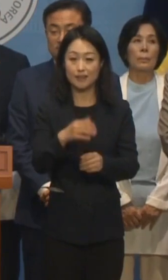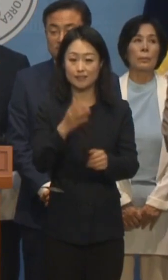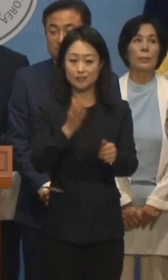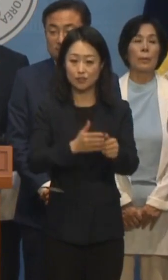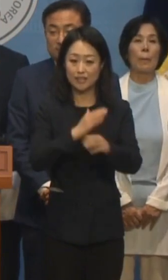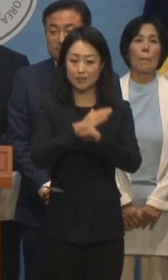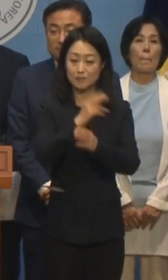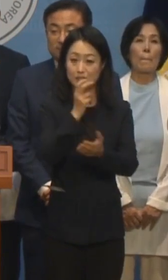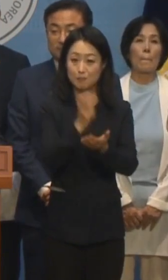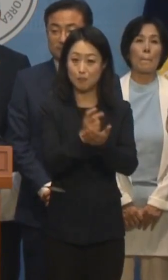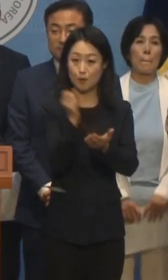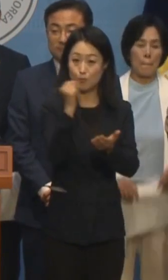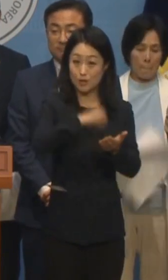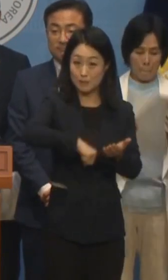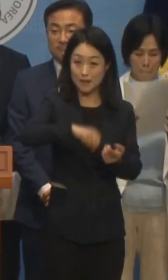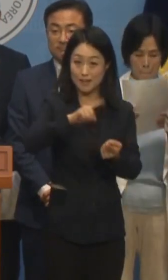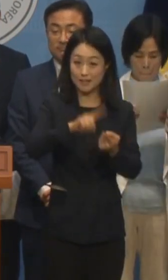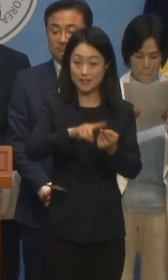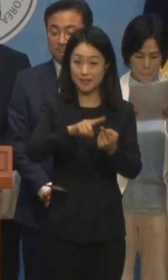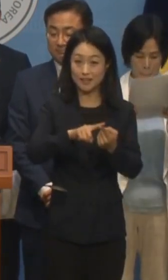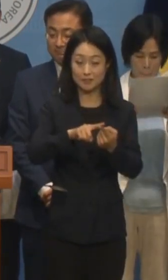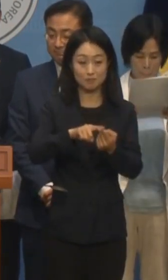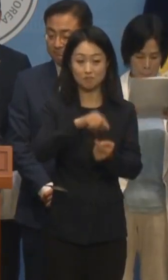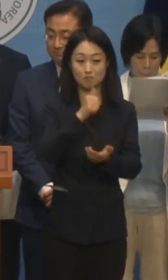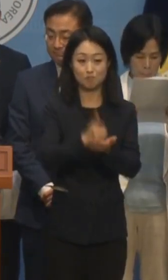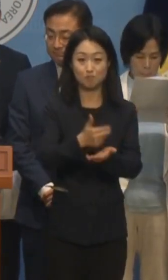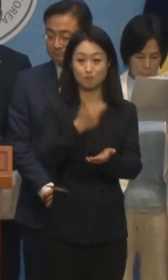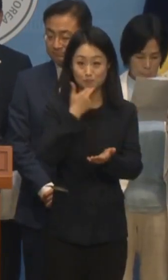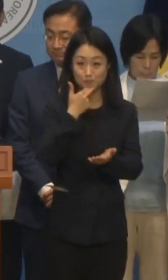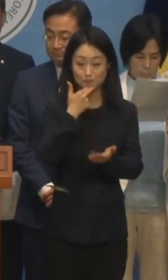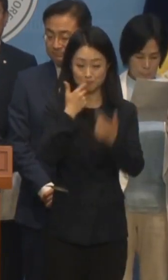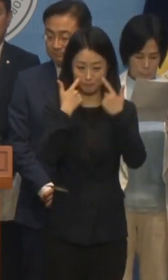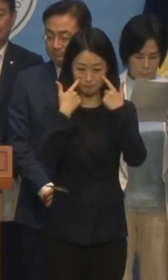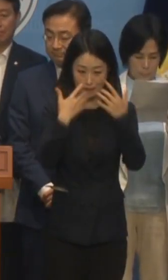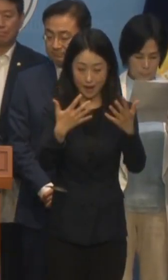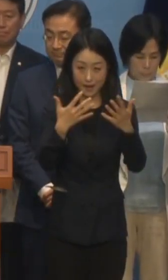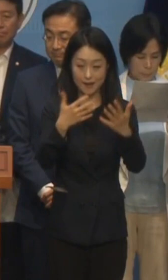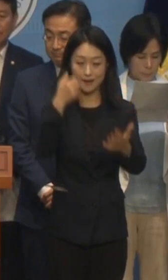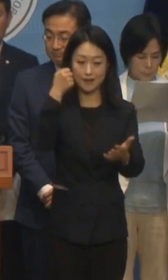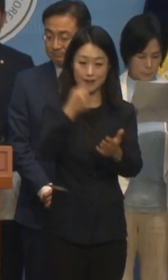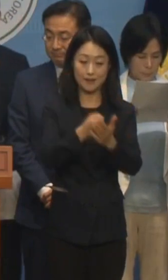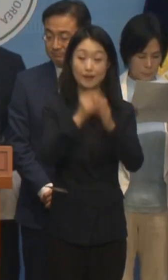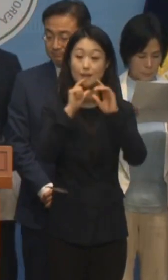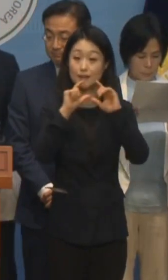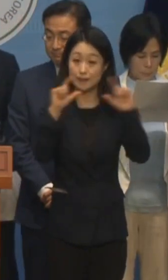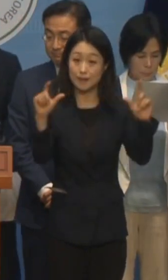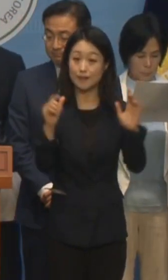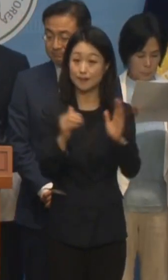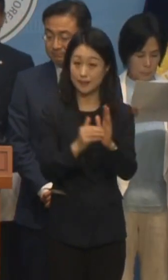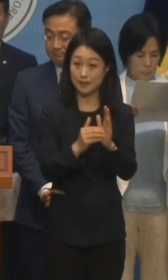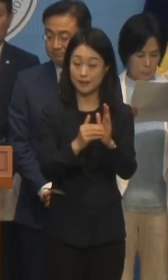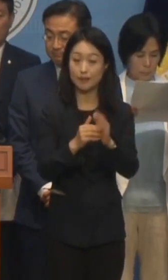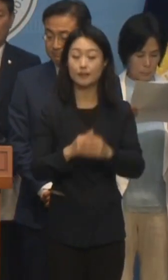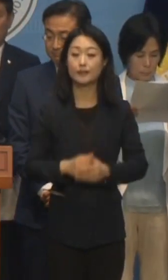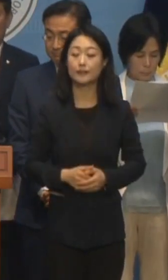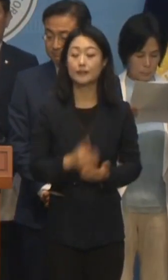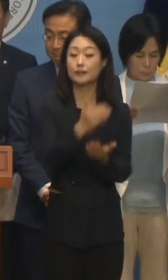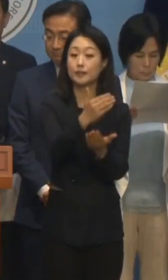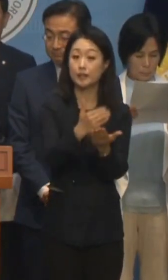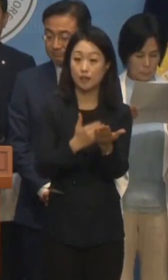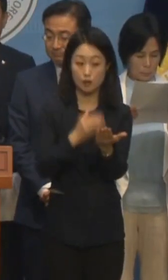대해서 종결 결정한 내용에 대한 의결서를 최종 의결했습니다. 그런데 그